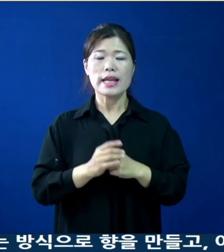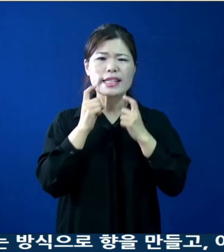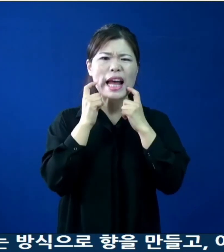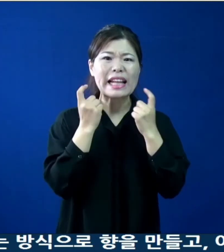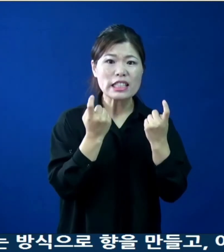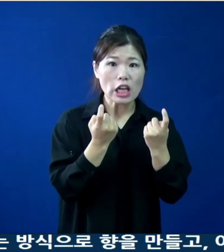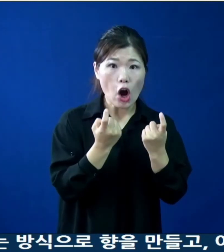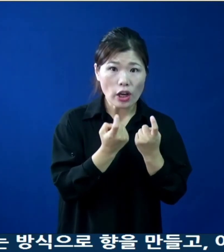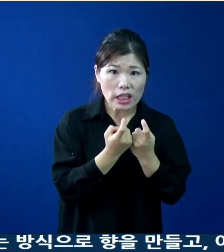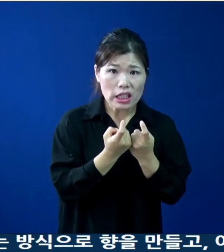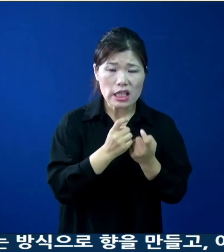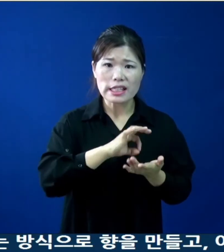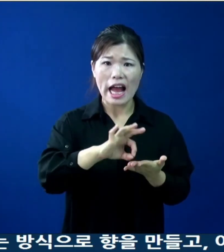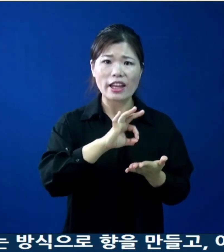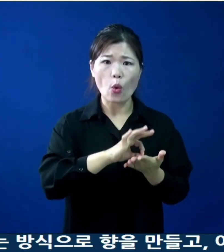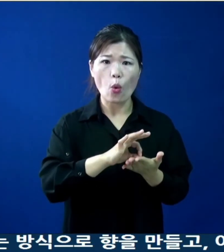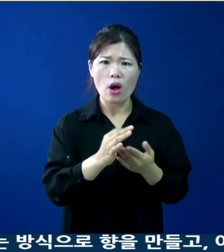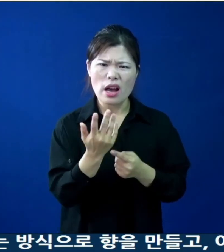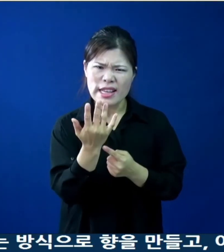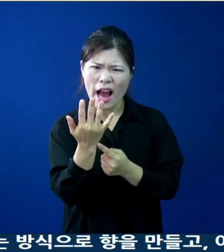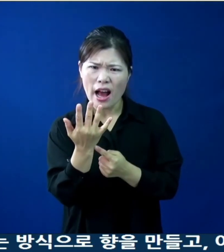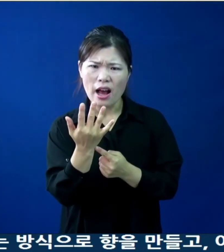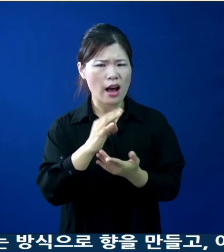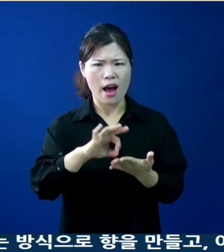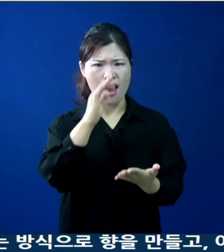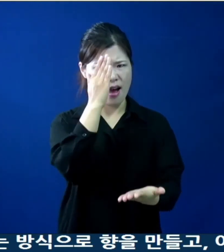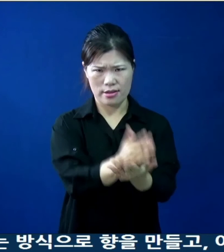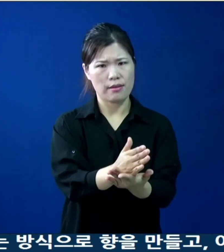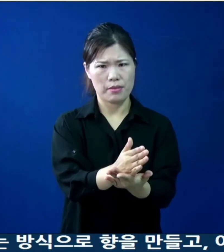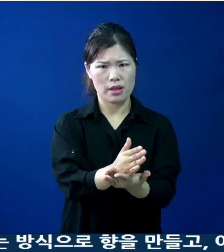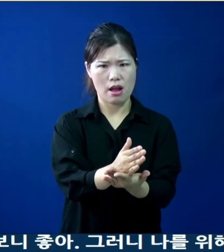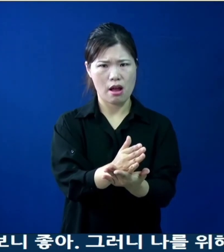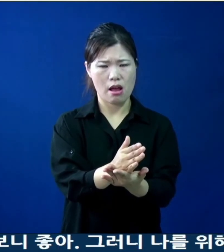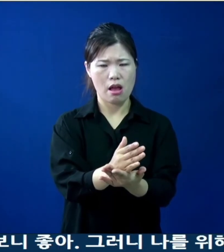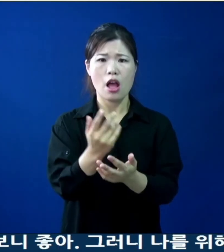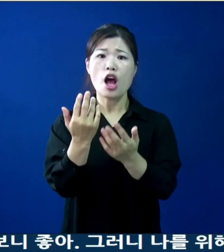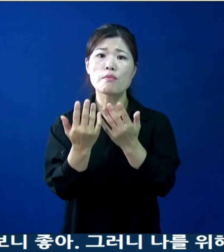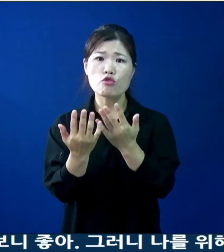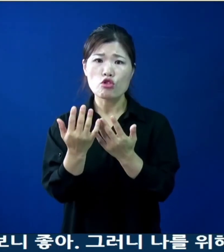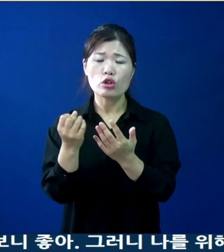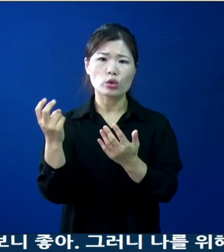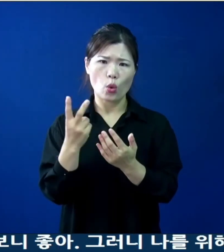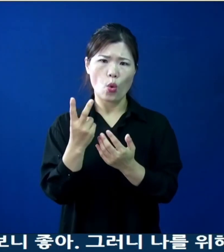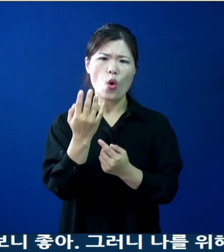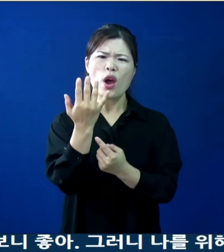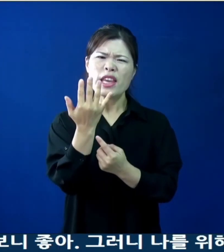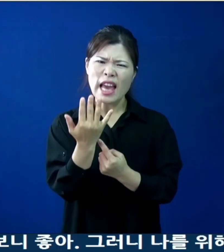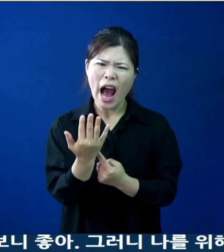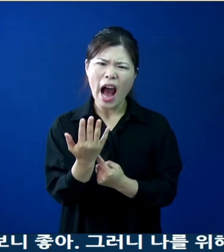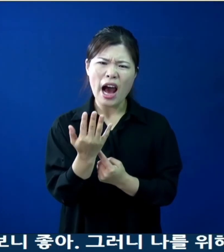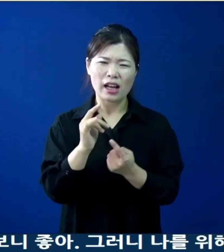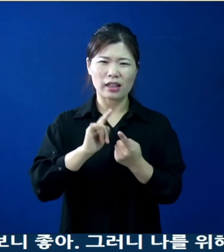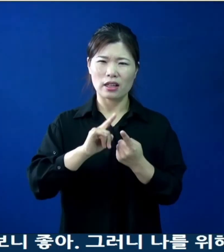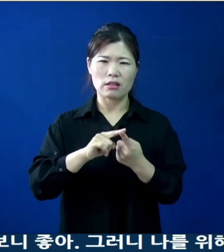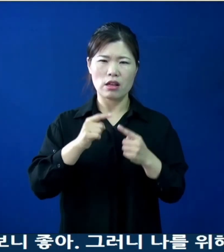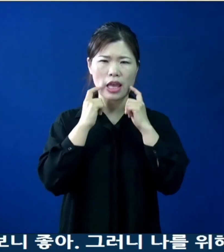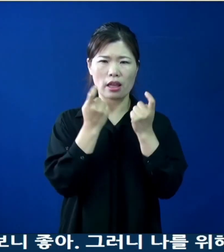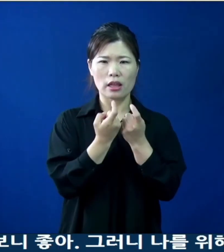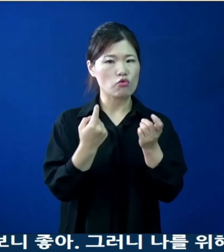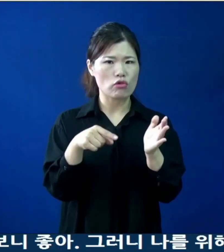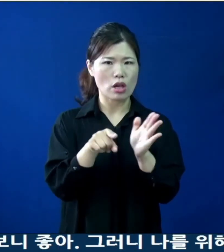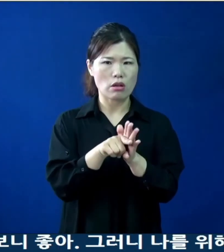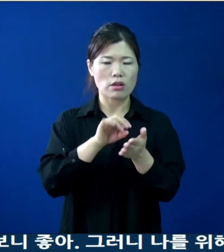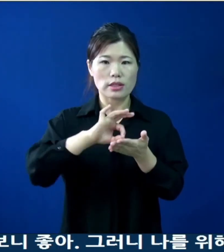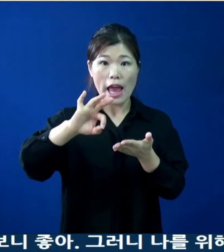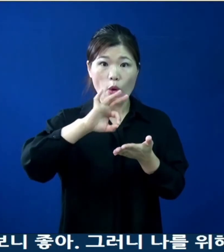사적인 사용이 금지됐다, 이런 얘기입니다. 불도 그렇고 향도 그렇고 개인을 위해서